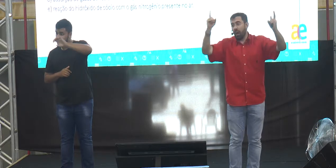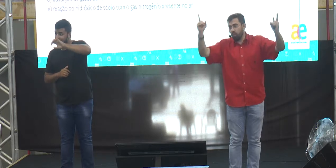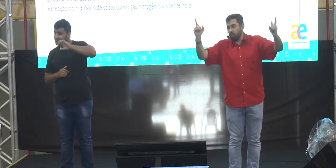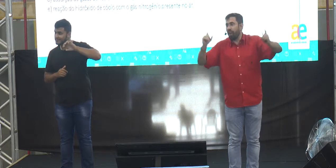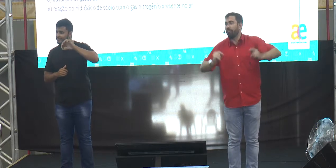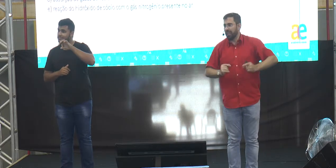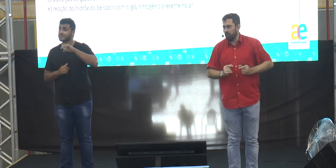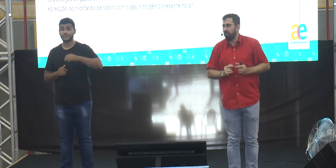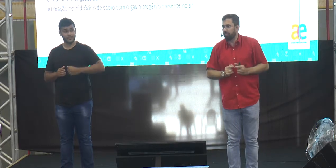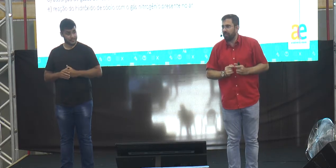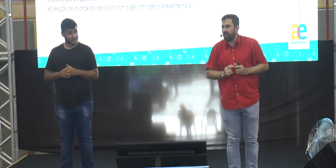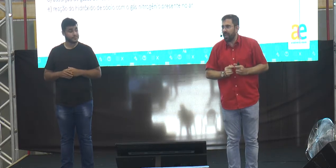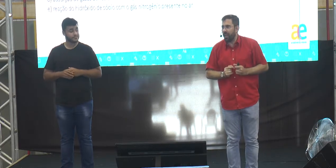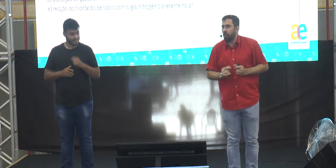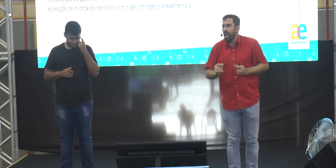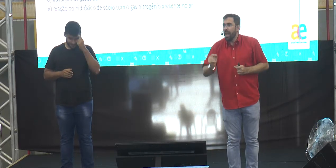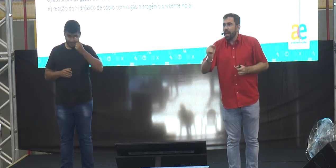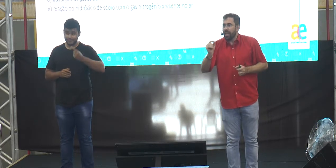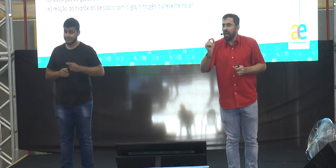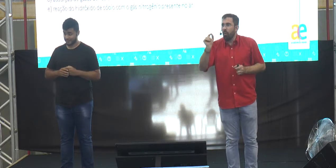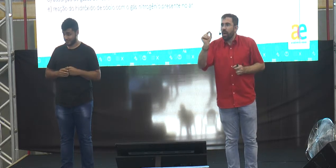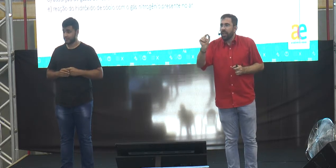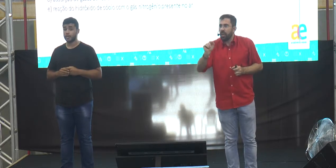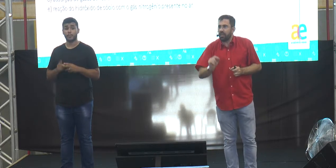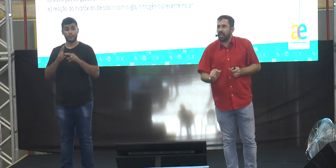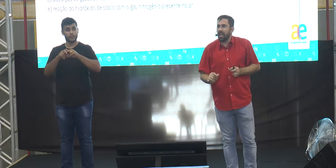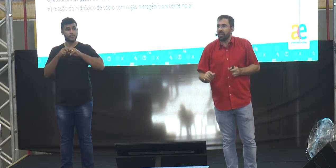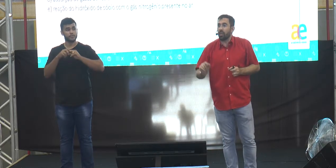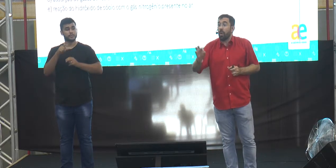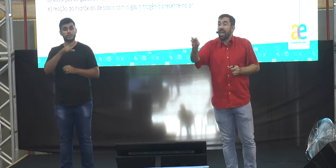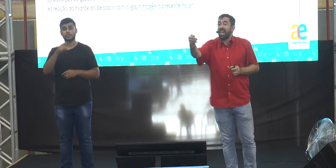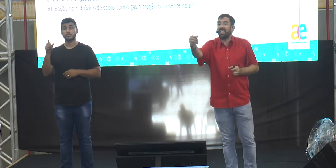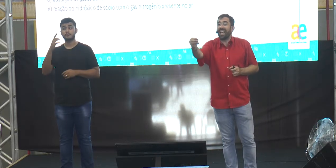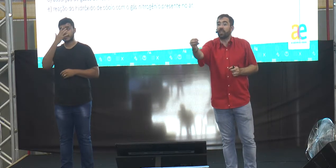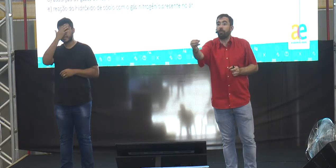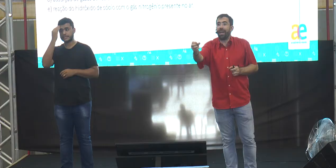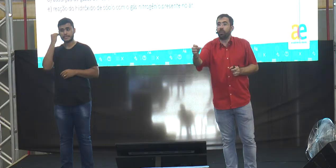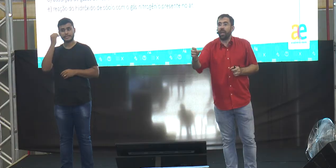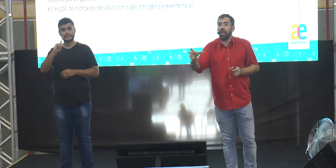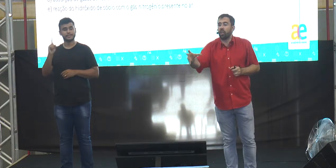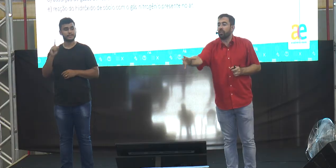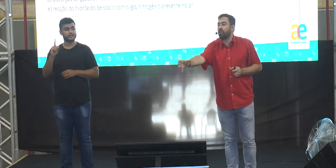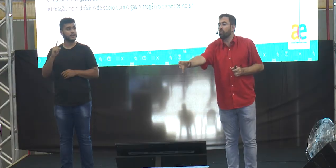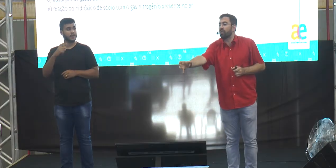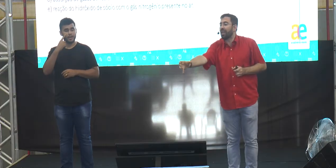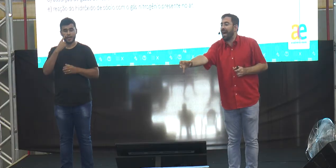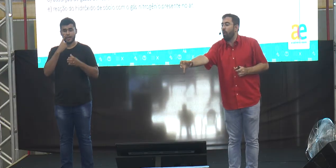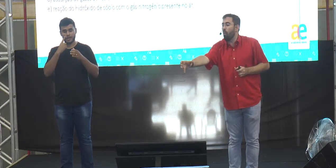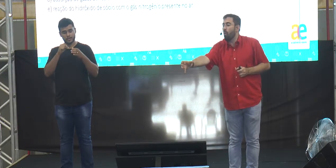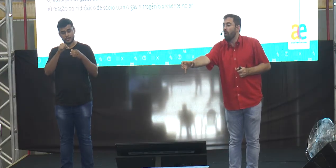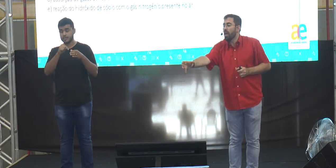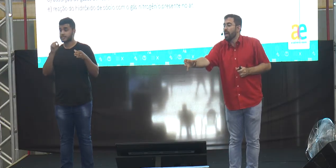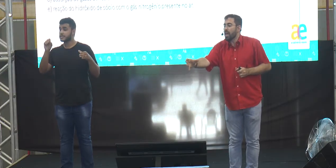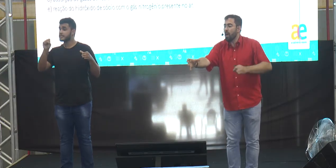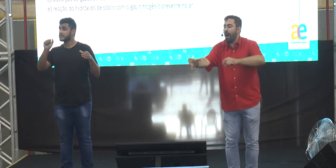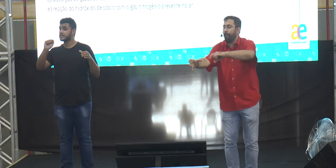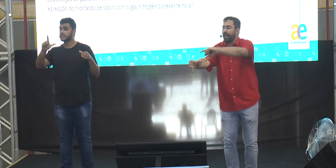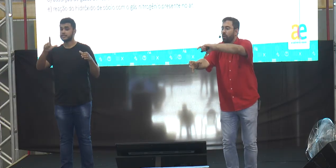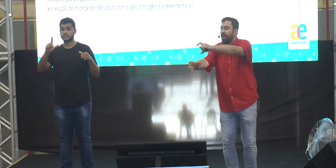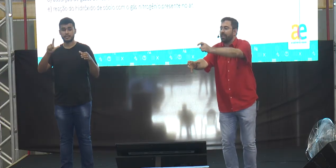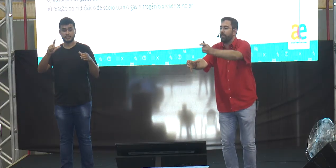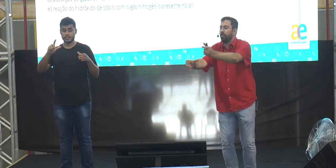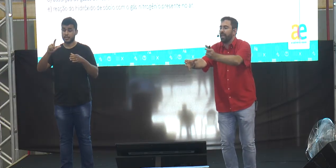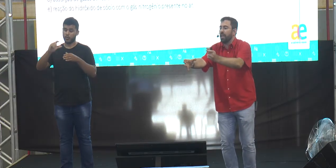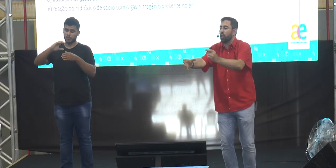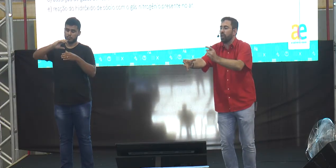que alguns já viram, tá certo? Então, não esqueçam, esse aspecto derretido, se um sal, eu